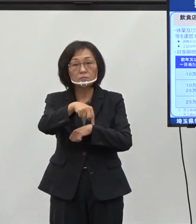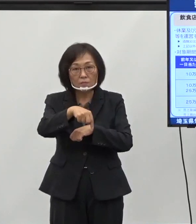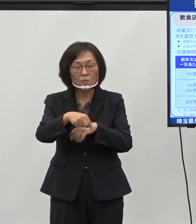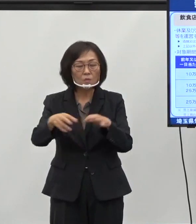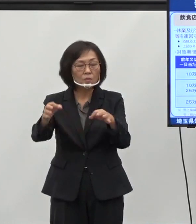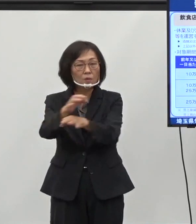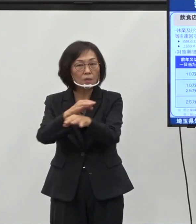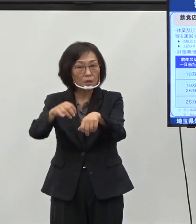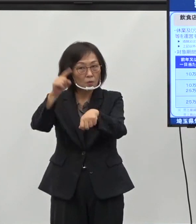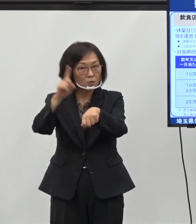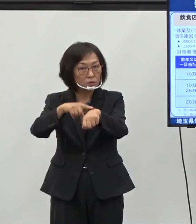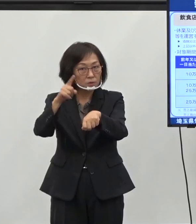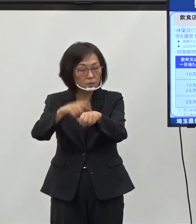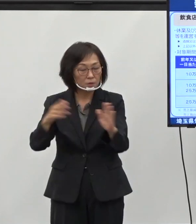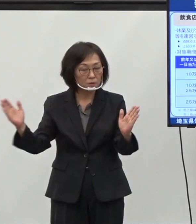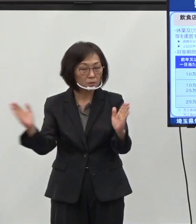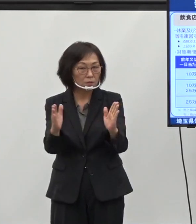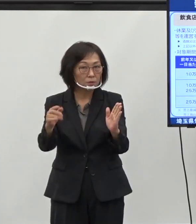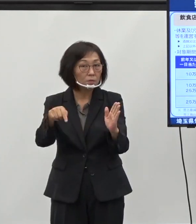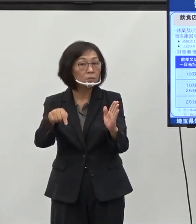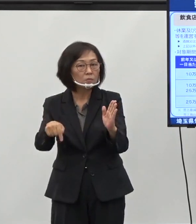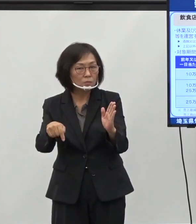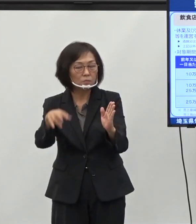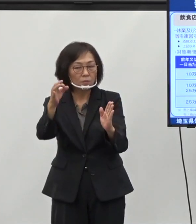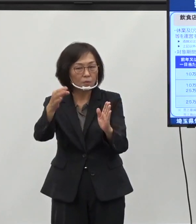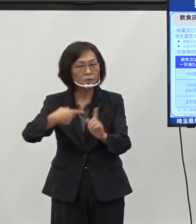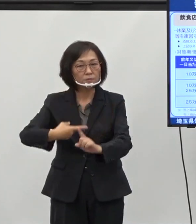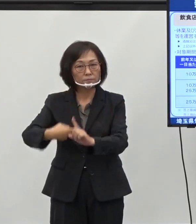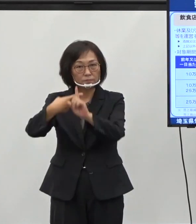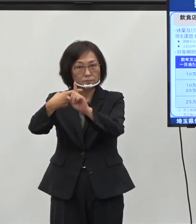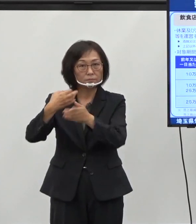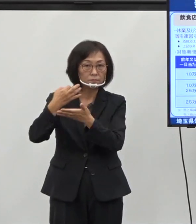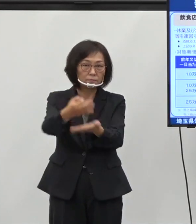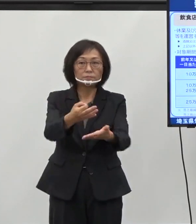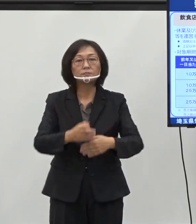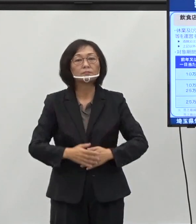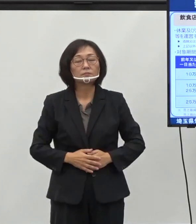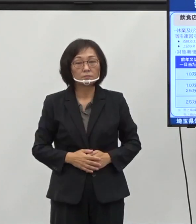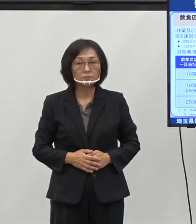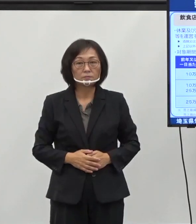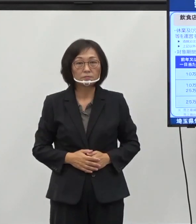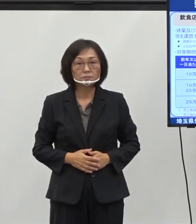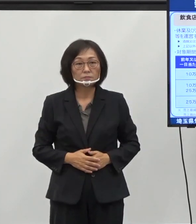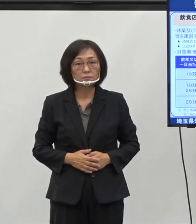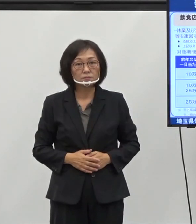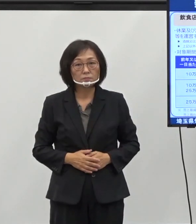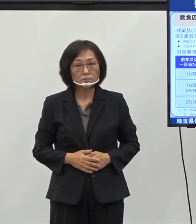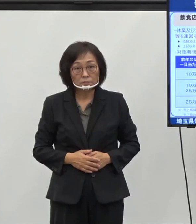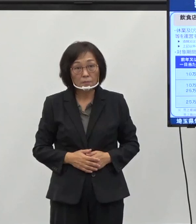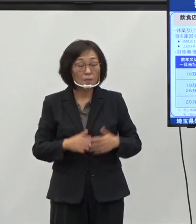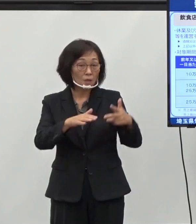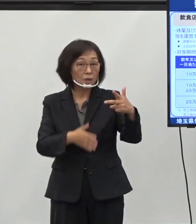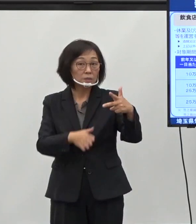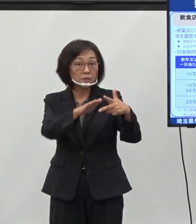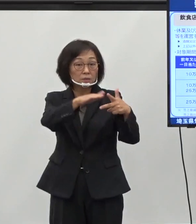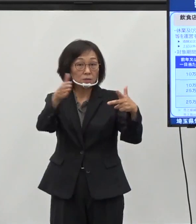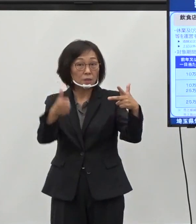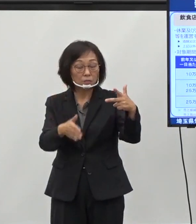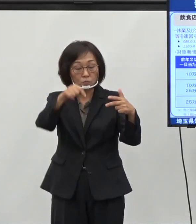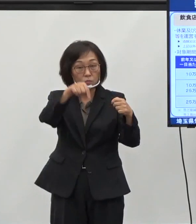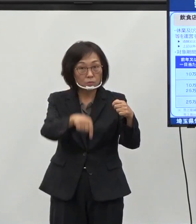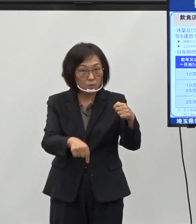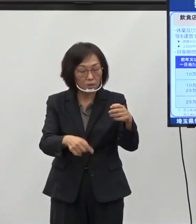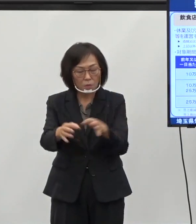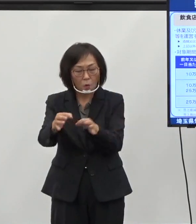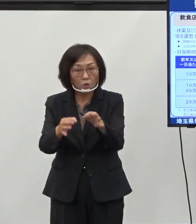応じて算出した額を支給をさせていただきます。なお、この施設の中で10以上のテナ